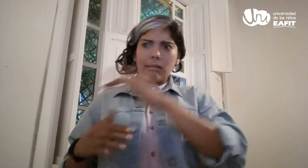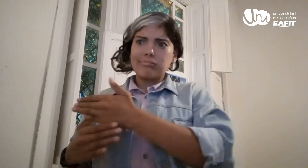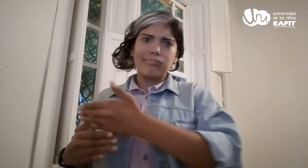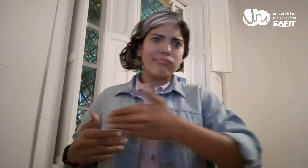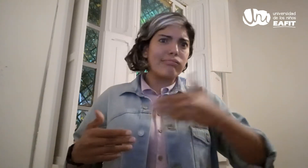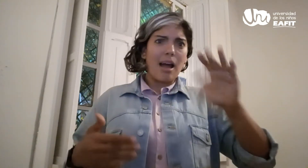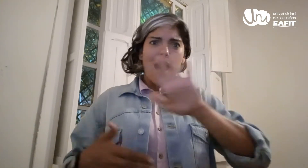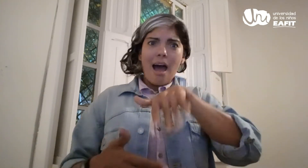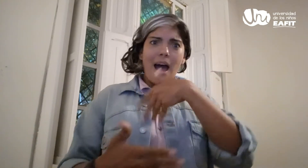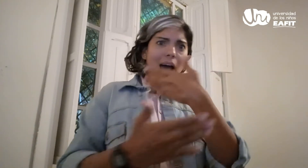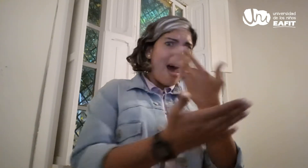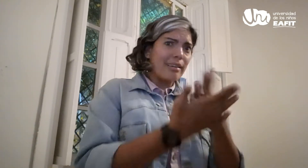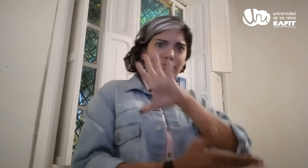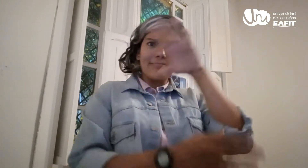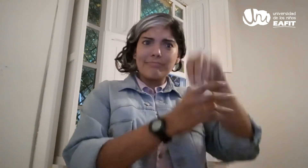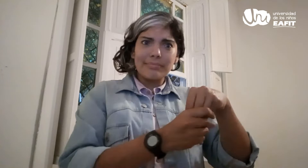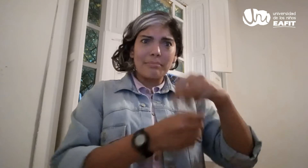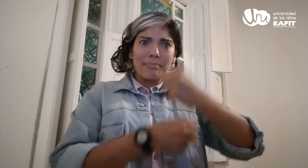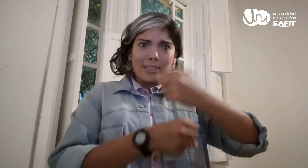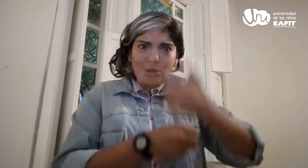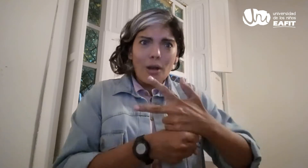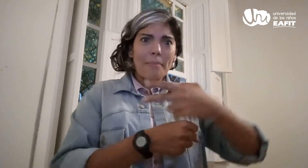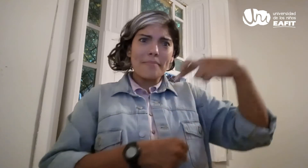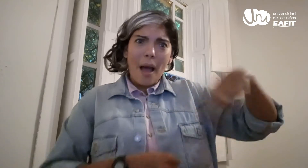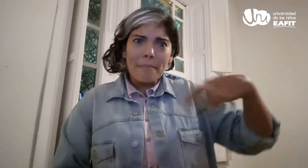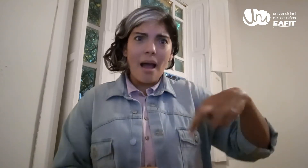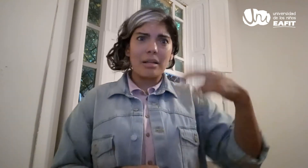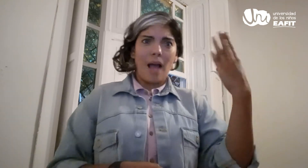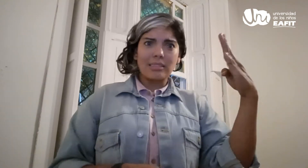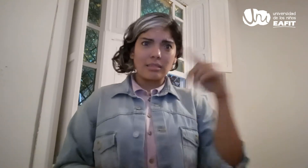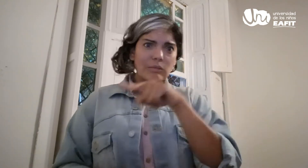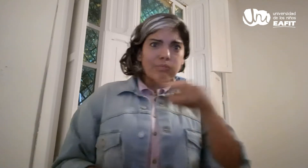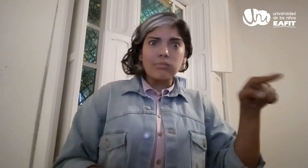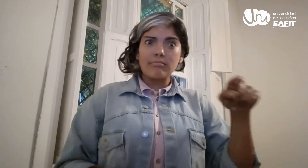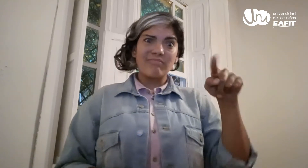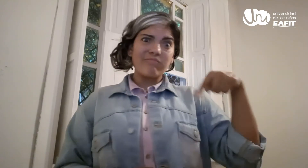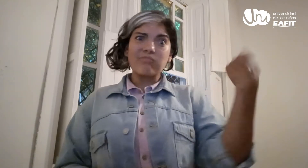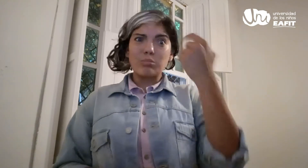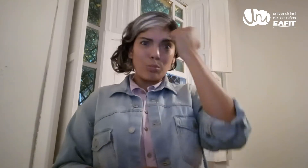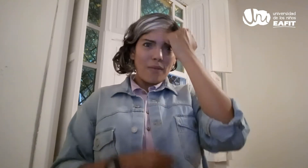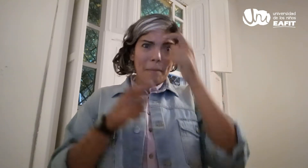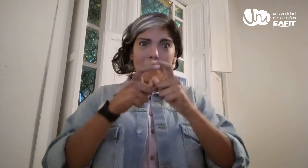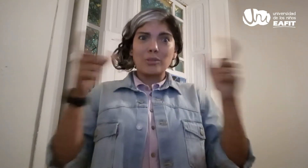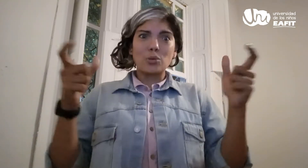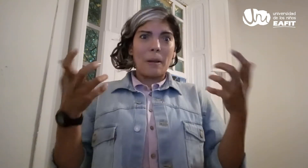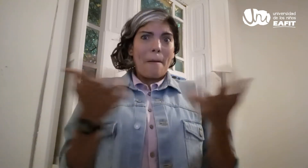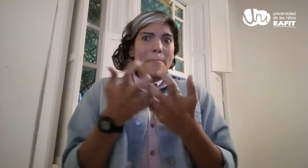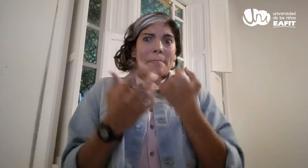En preescolar, en la educación básica y media, la mayoría de los profesores desconocen cómo trabajar con estudiantes sordos y